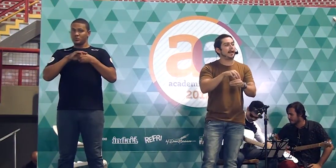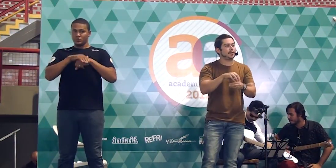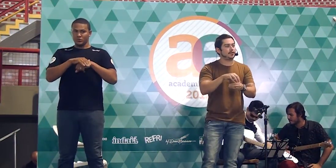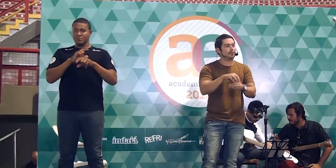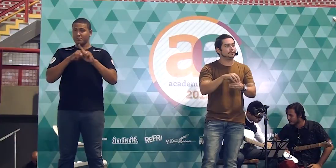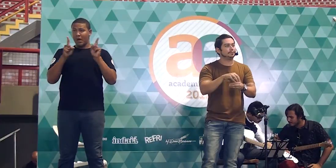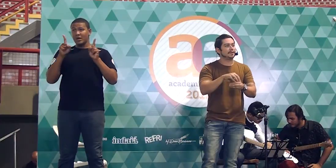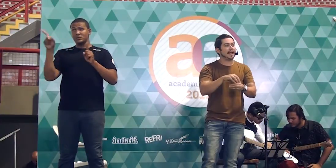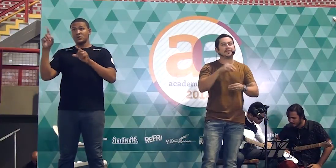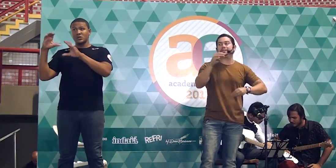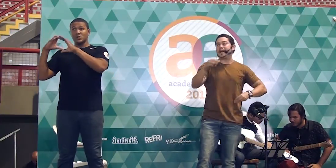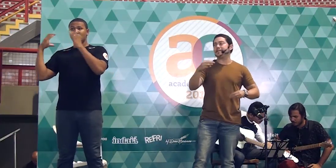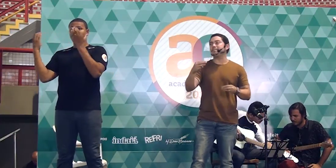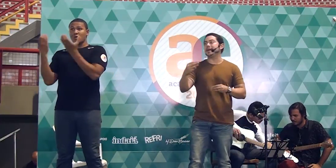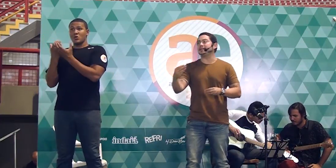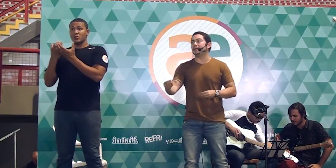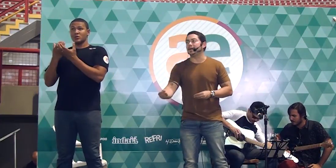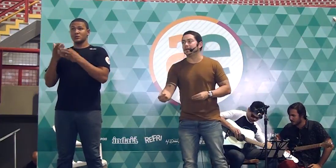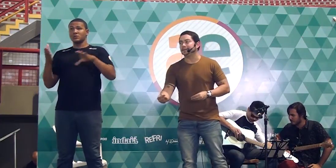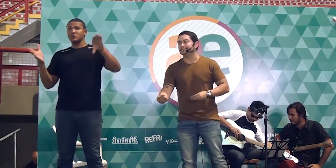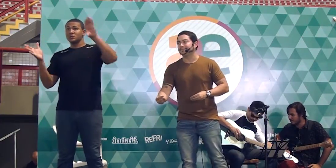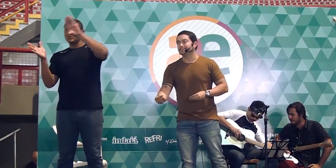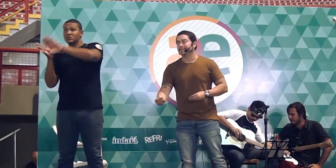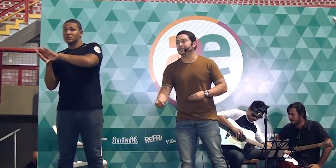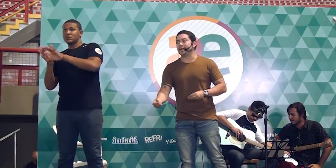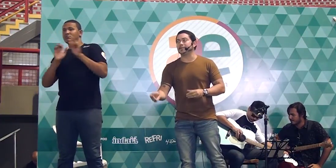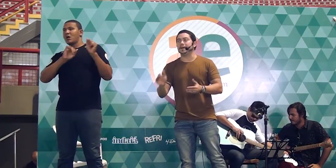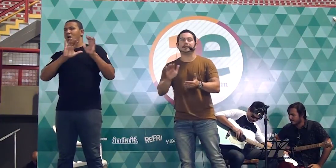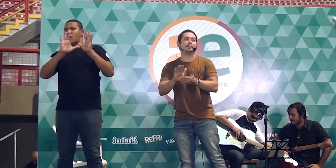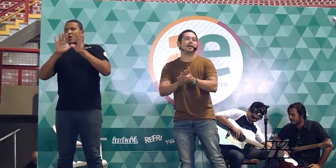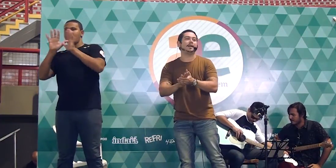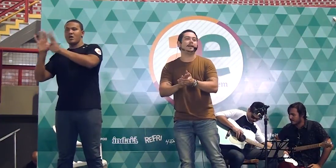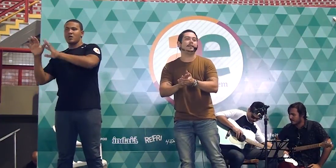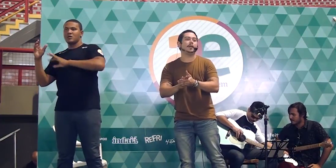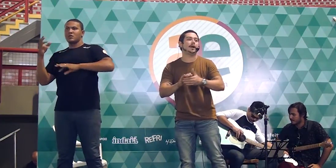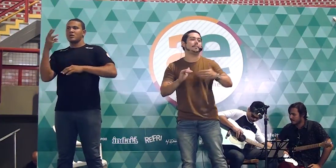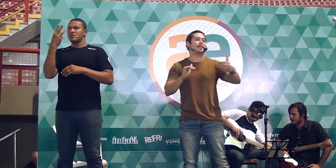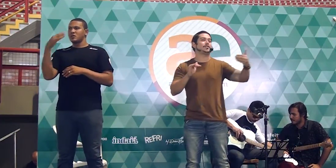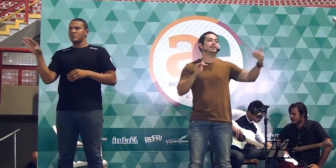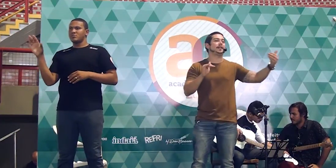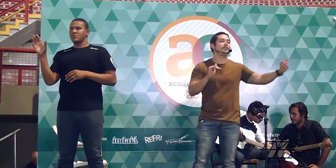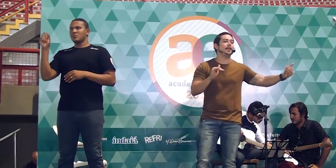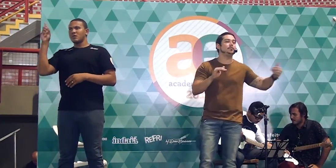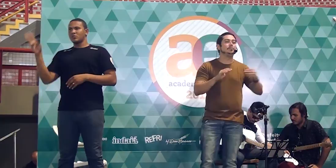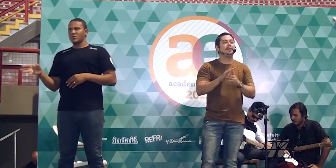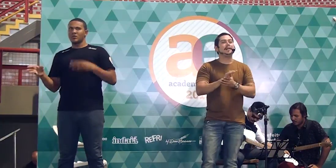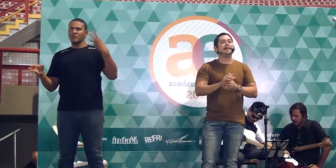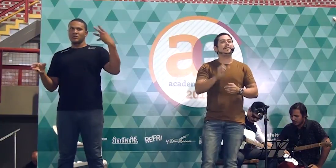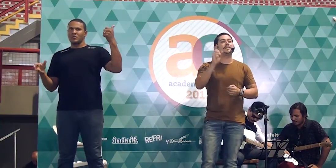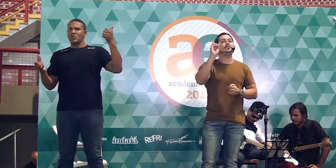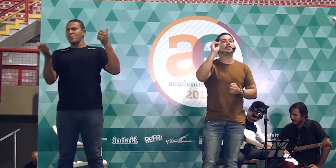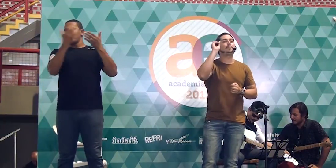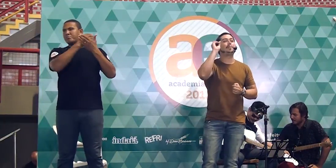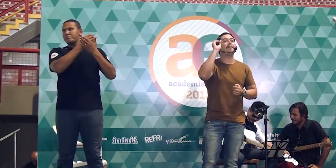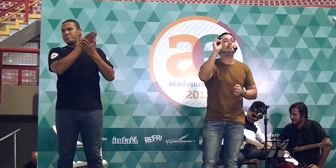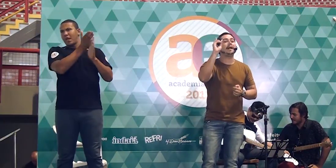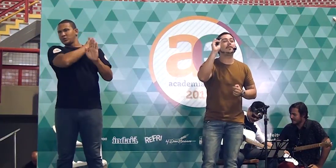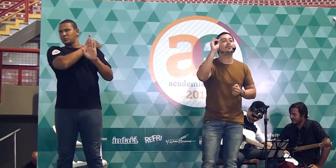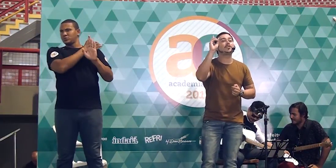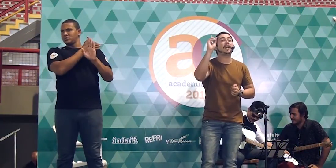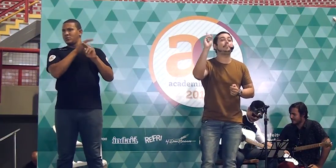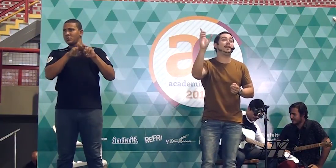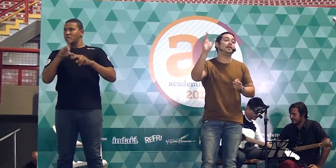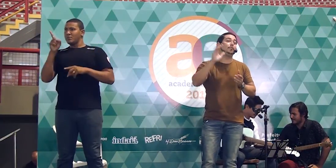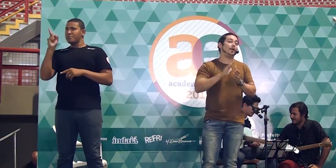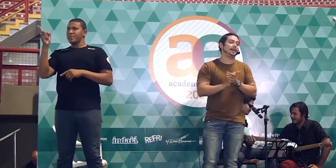o Congresso às 3h30 da manhã. 3h30 da manhã, não era mais dia 31, e sim dia